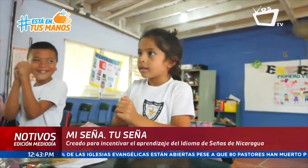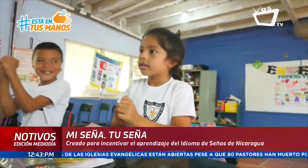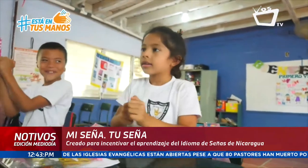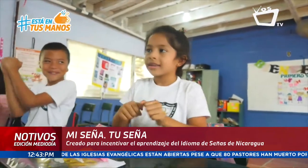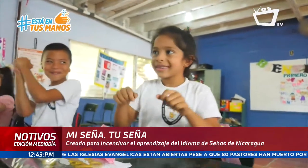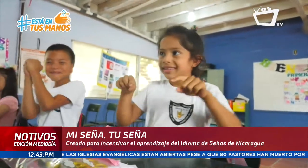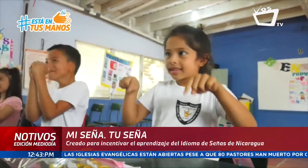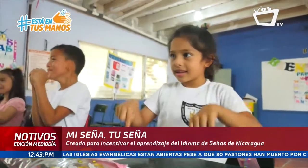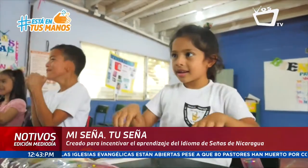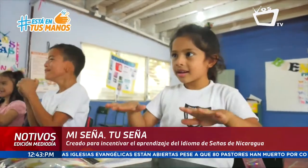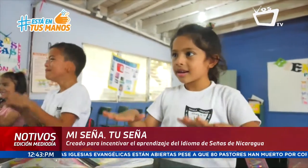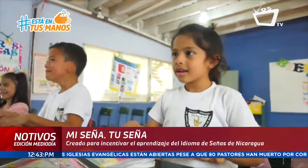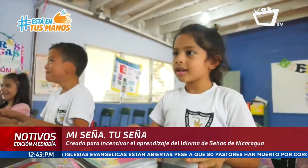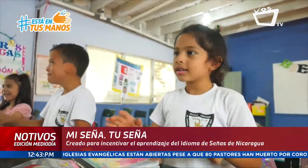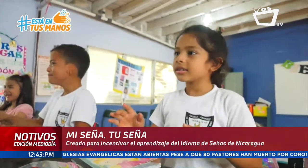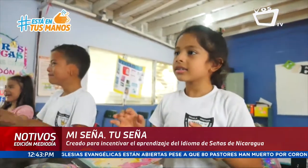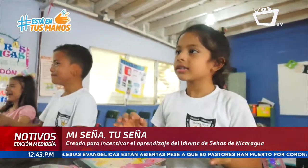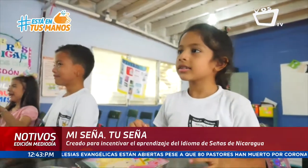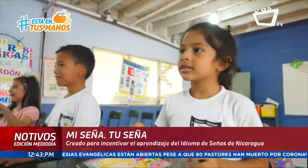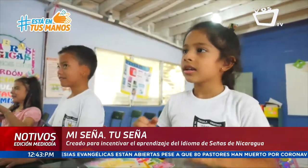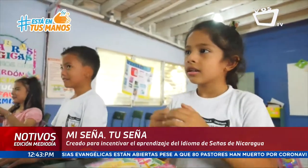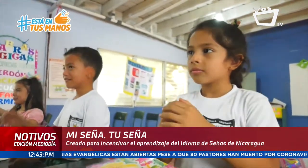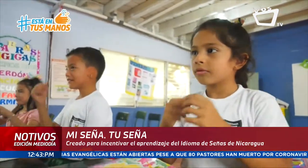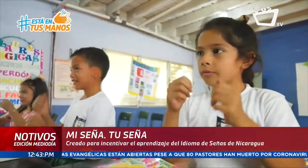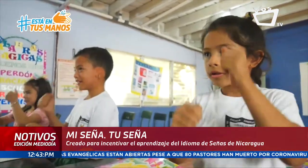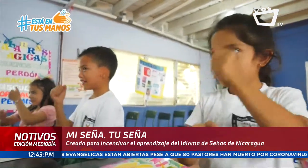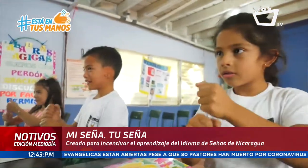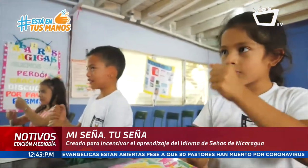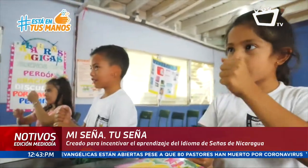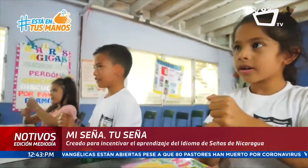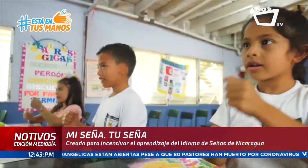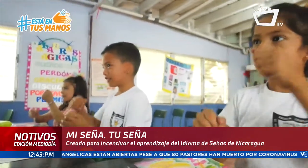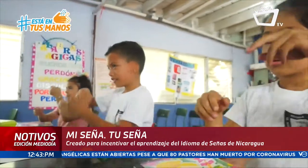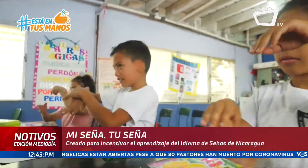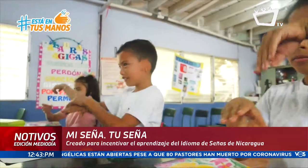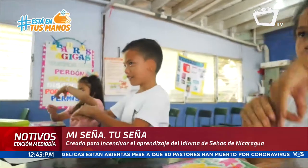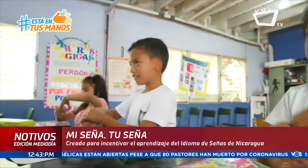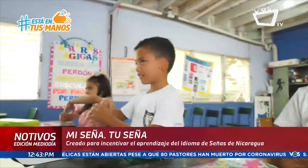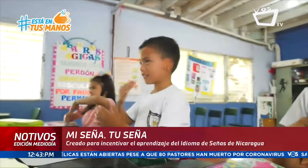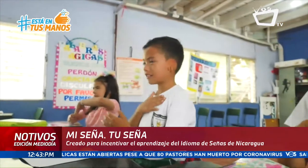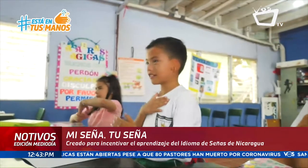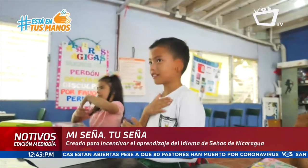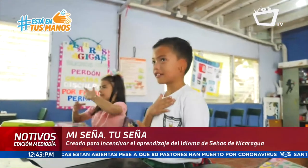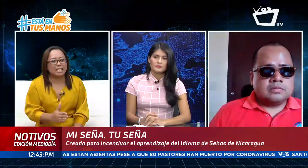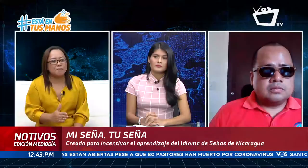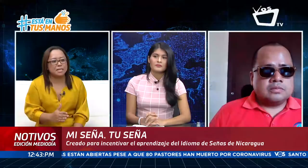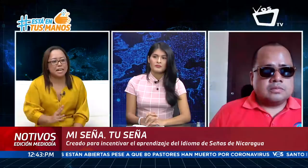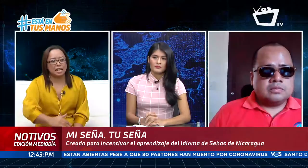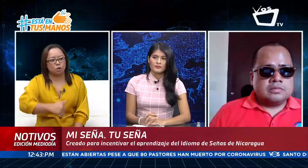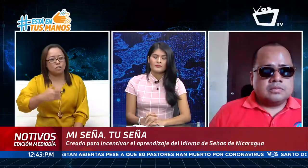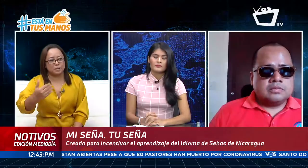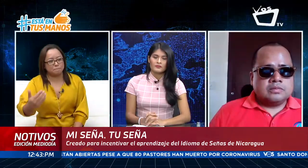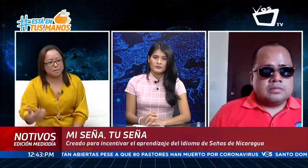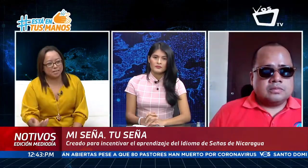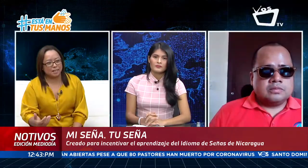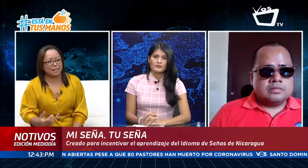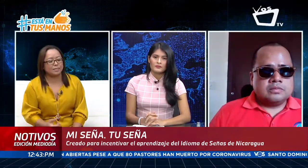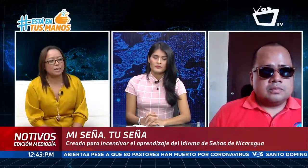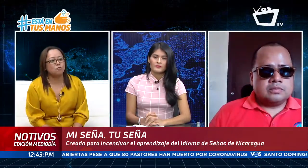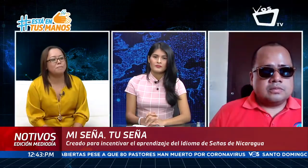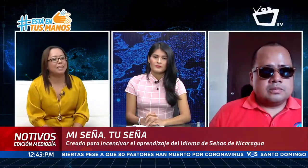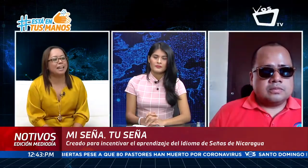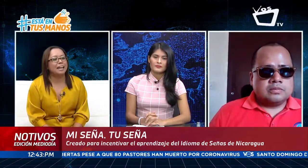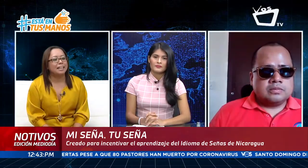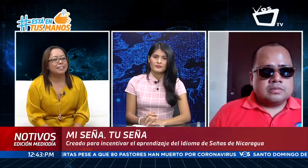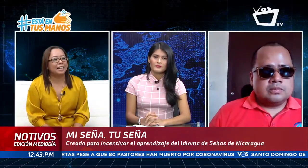veces deseen en su casa y puedan repasar las lecciones que cada martes a las 10 de la mañana con reprise a